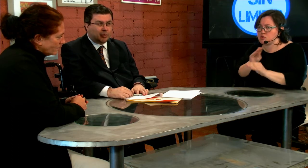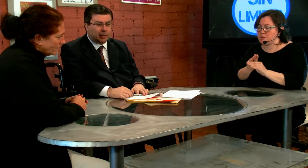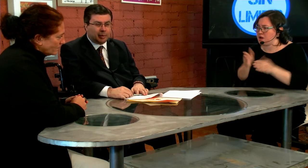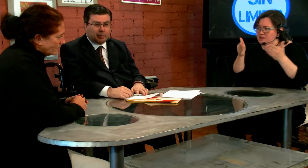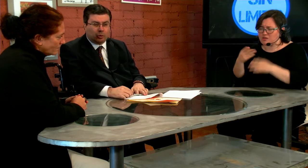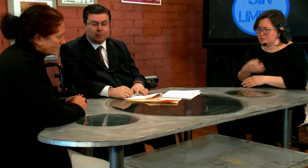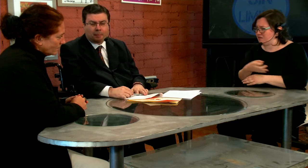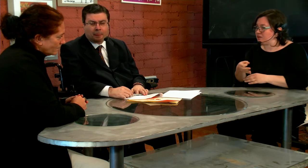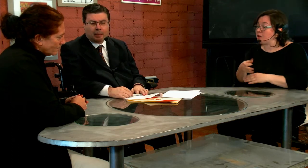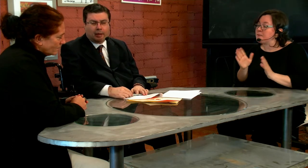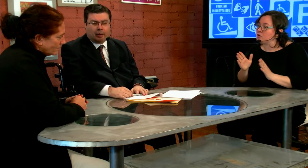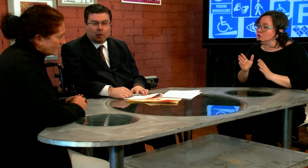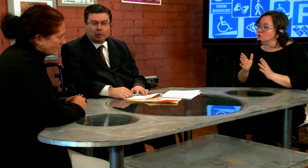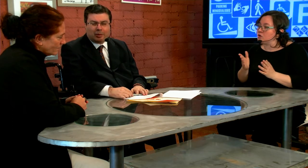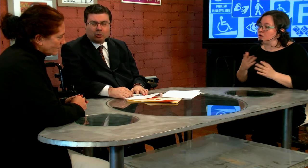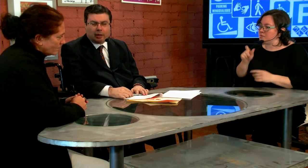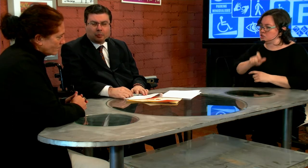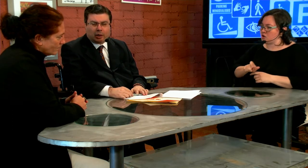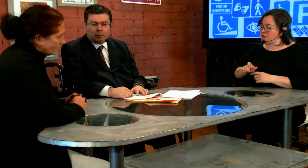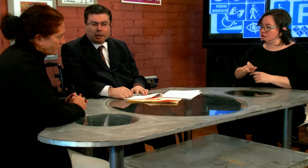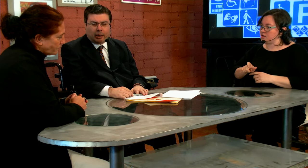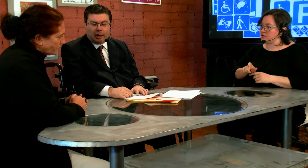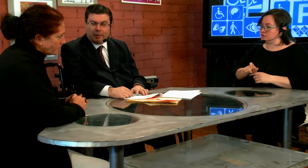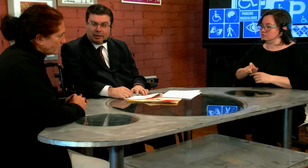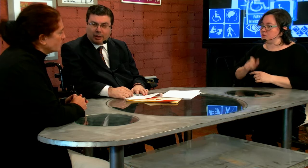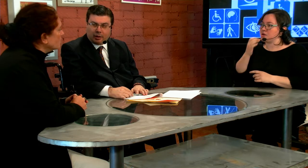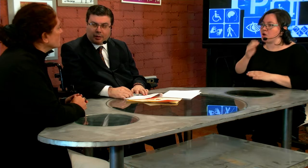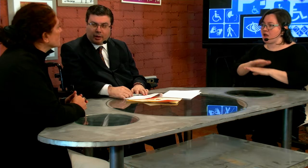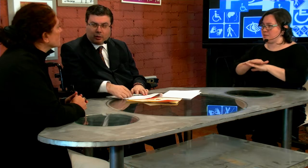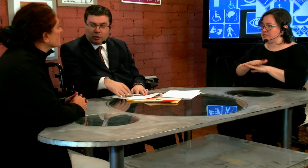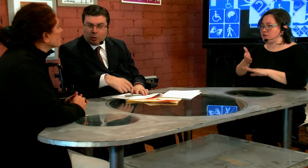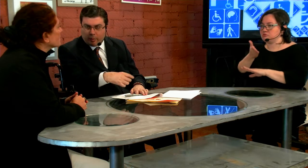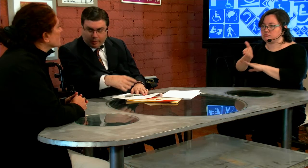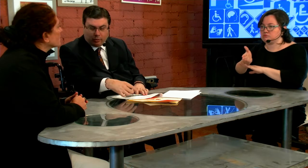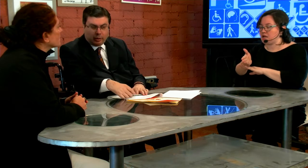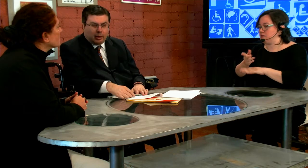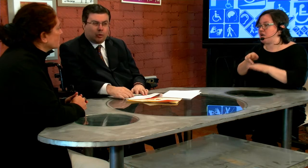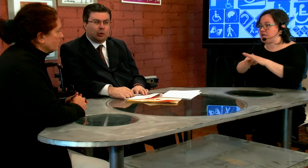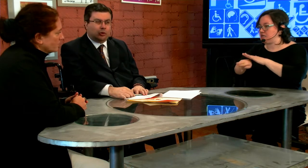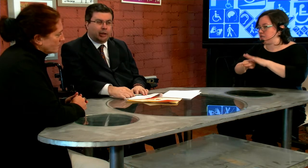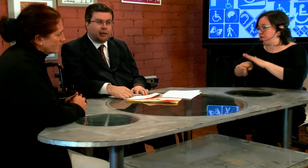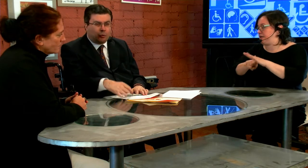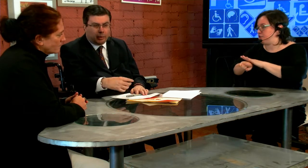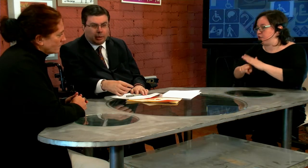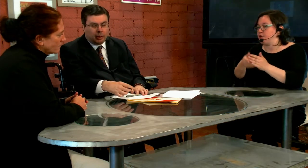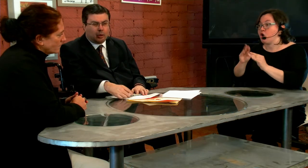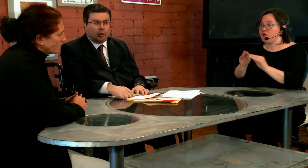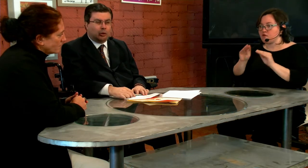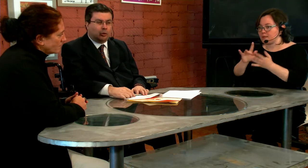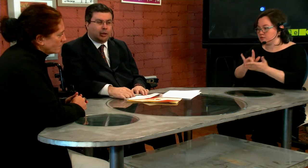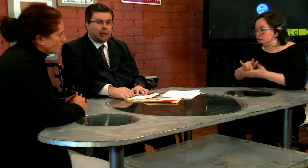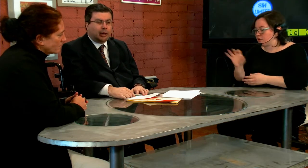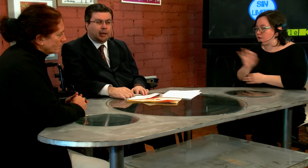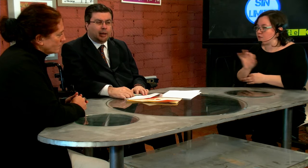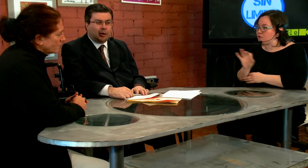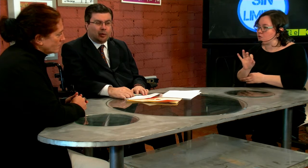atender perfectamente, pero cuando una persona, por ejemplo, quiere ir a la administración a hacer algún tipo de papeleo, cuando se quiere formar,